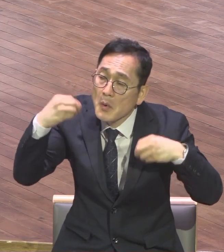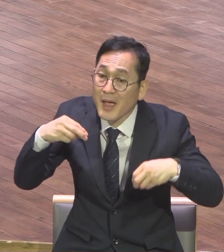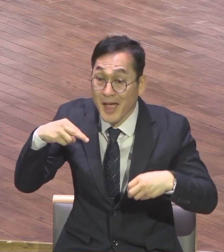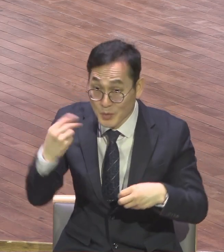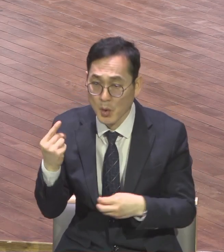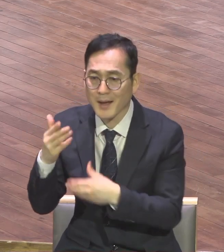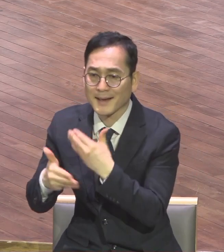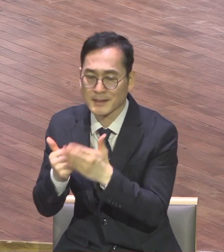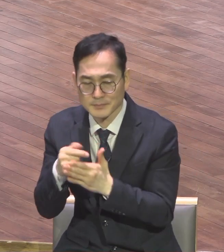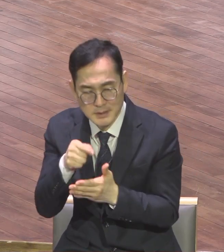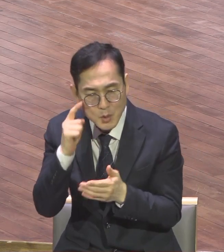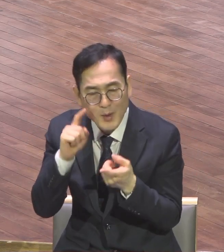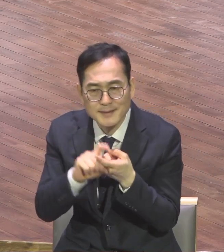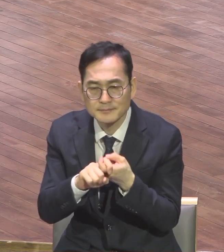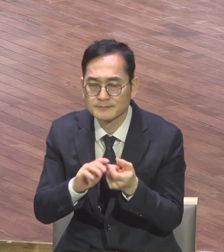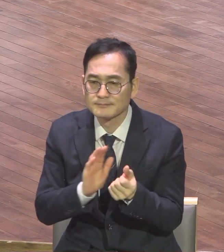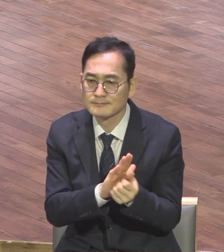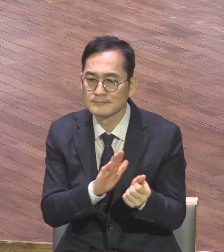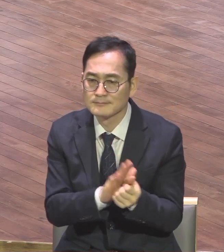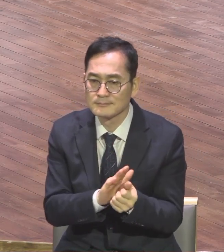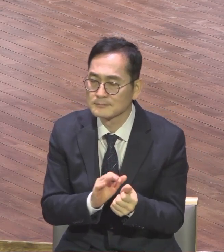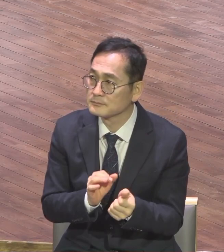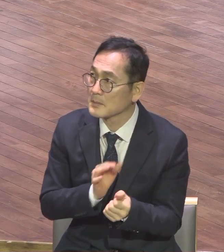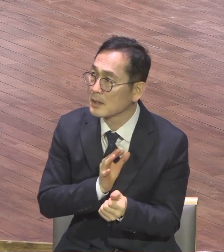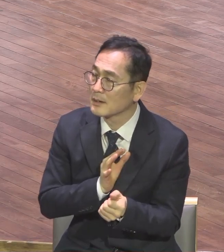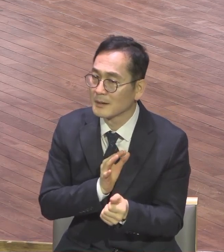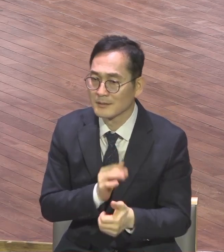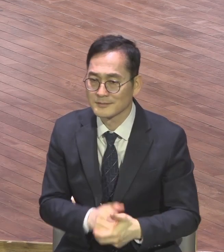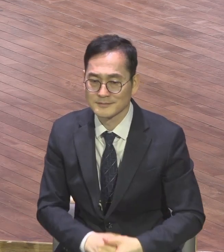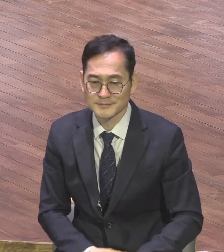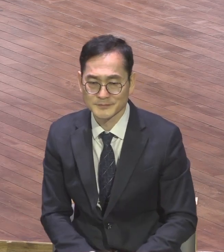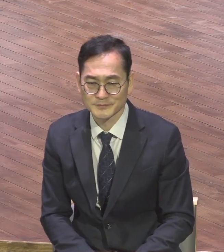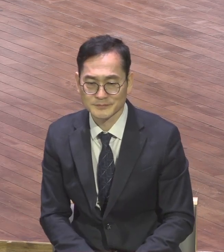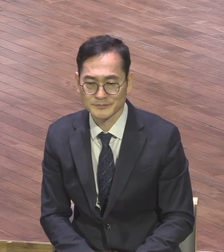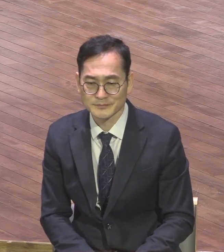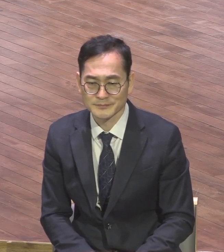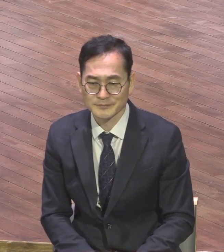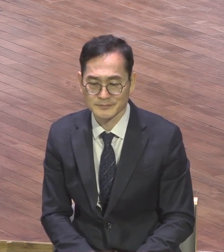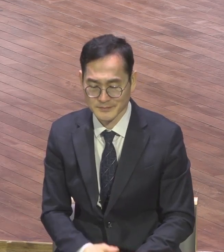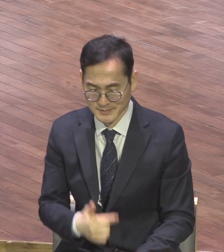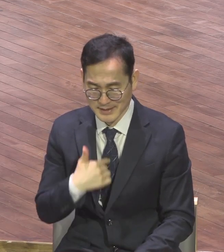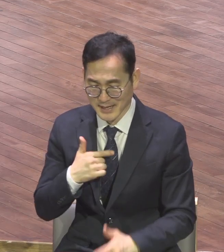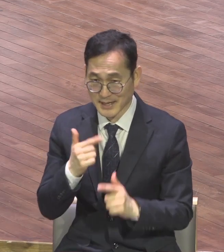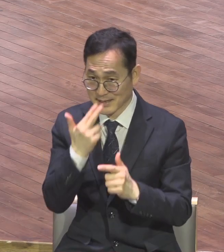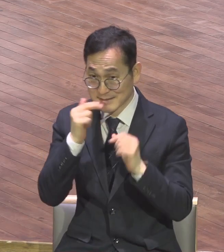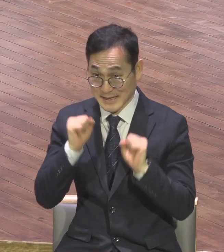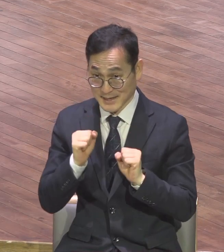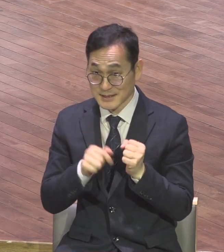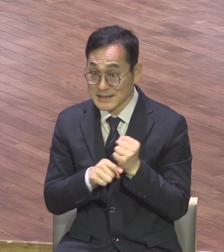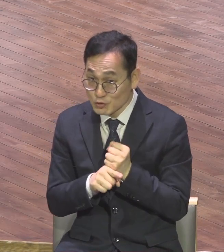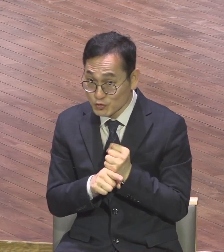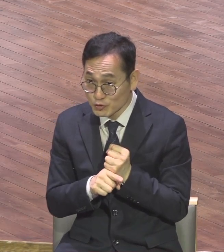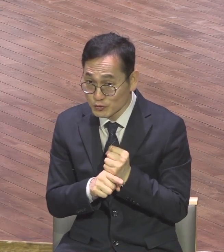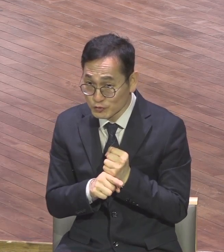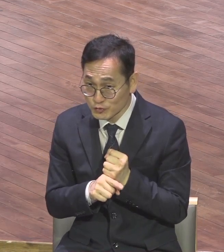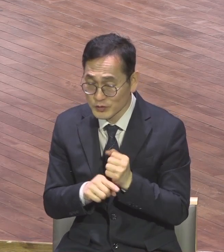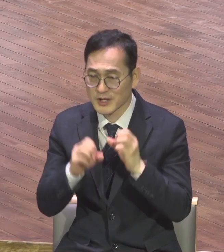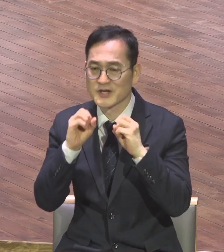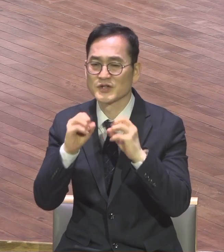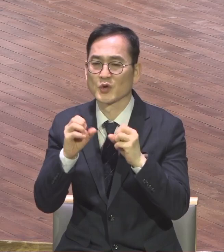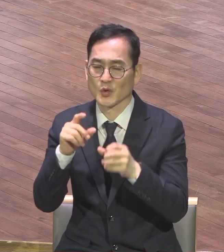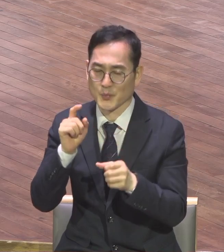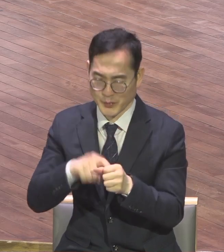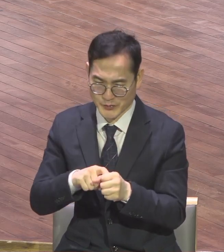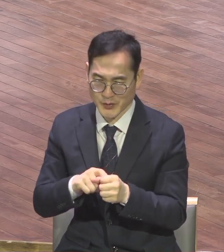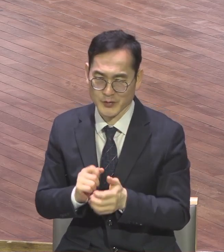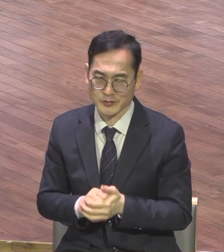때문에 존재의 이유 교회 존재의 이유가 성교다. 나의 존재의 이유도 성교다. 성교하기